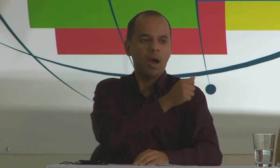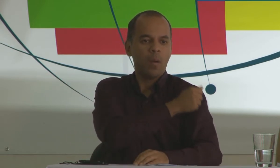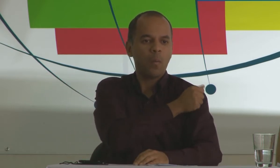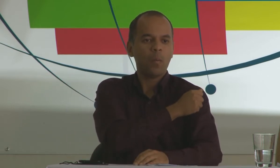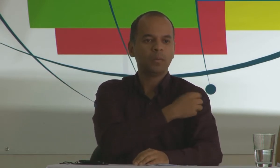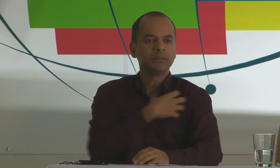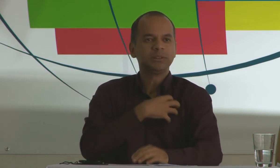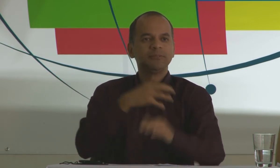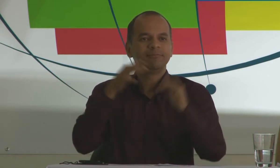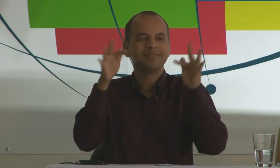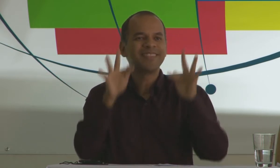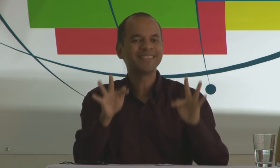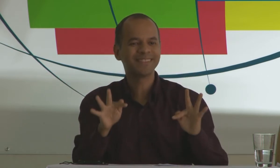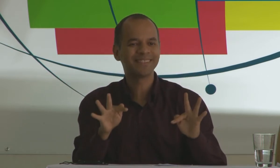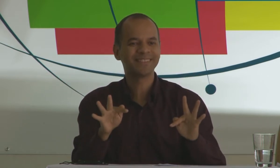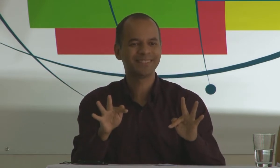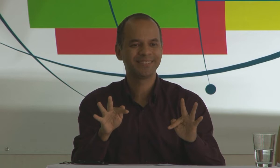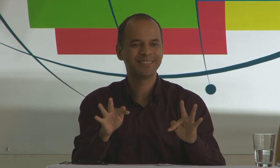também.